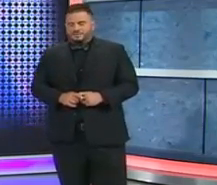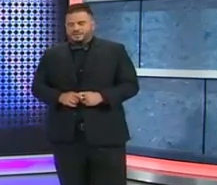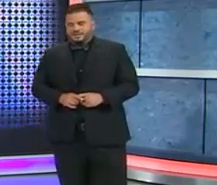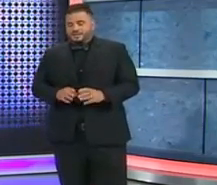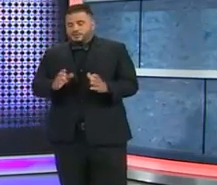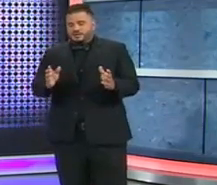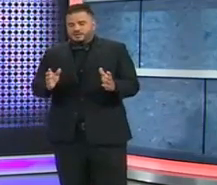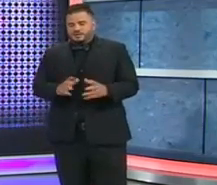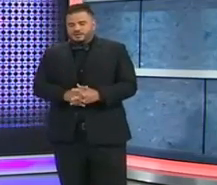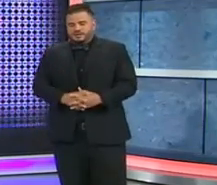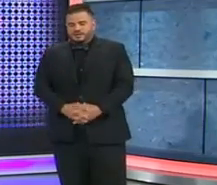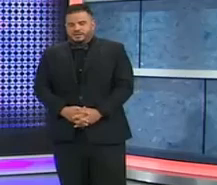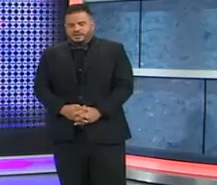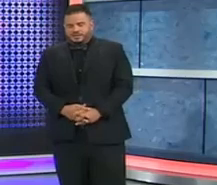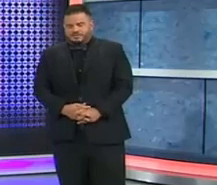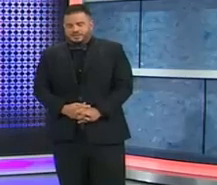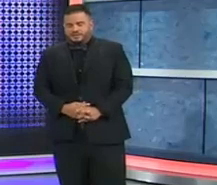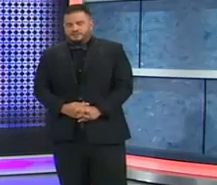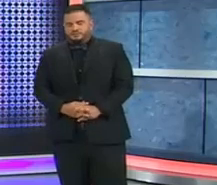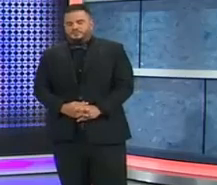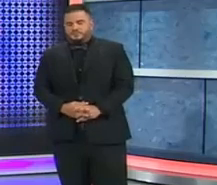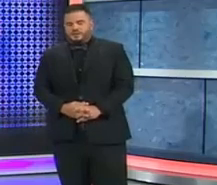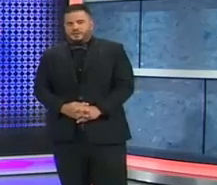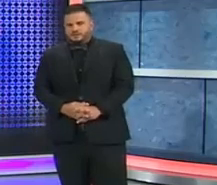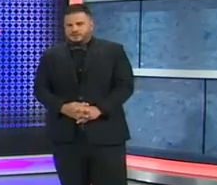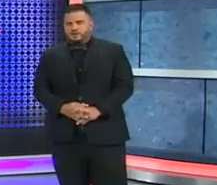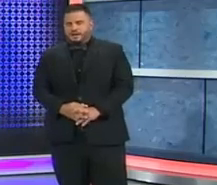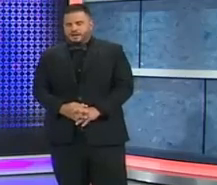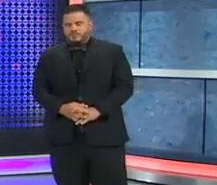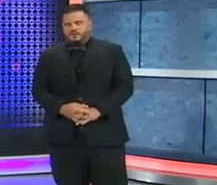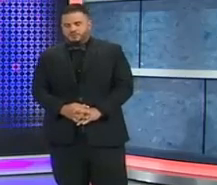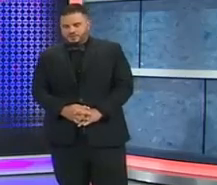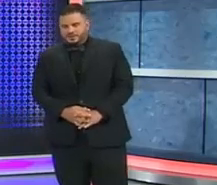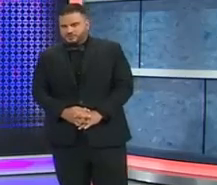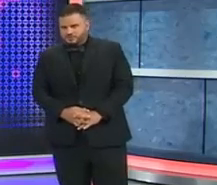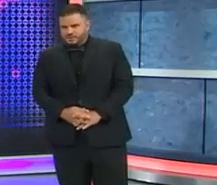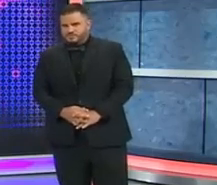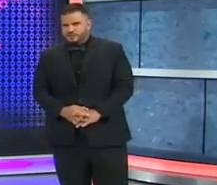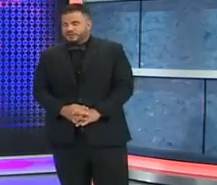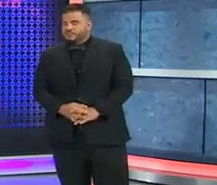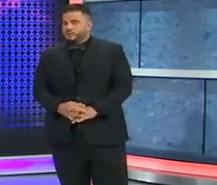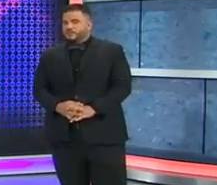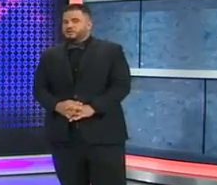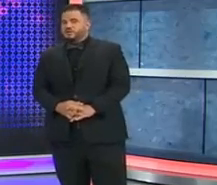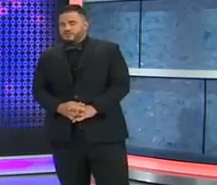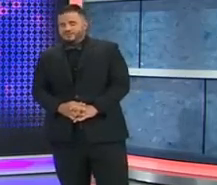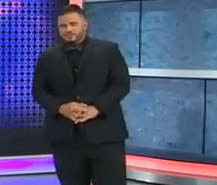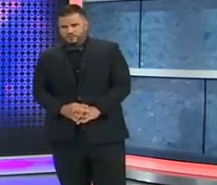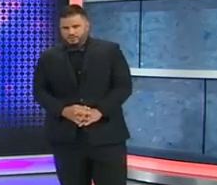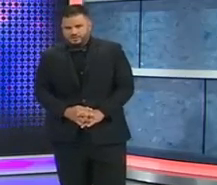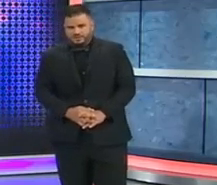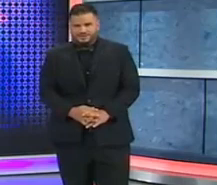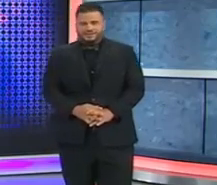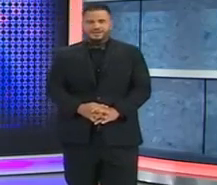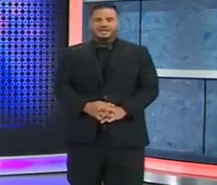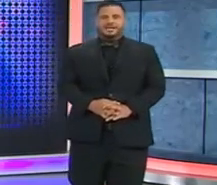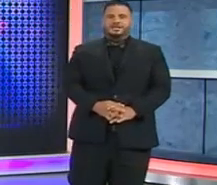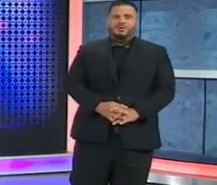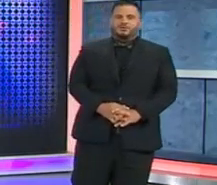enviarse el fiscal especial. Y debo decirle que esa investigación que hicimos en aquel momento, una investigación bien importante que involucra a personas sumamente